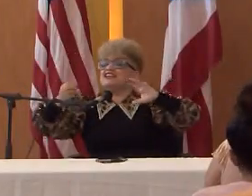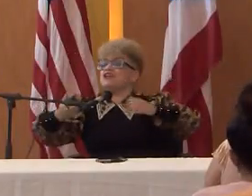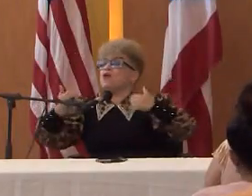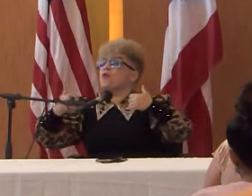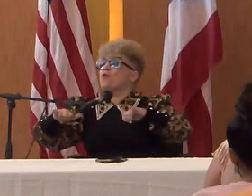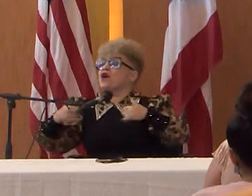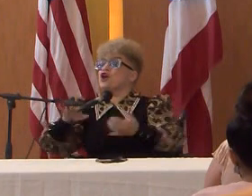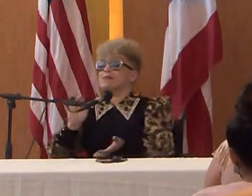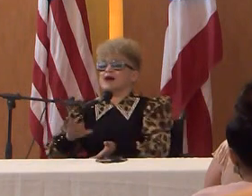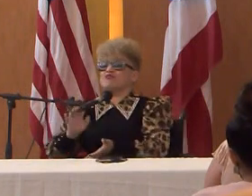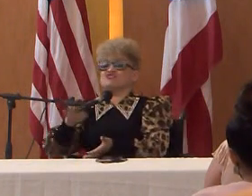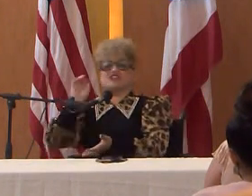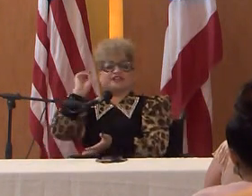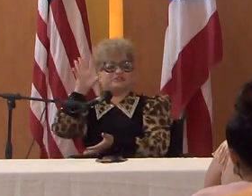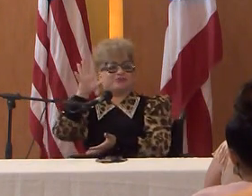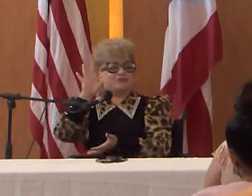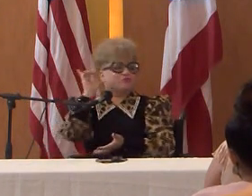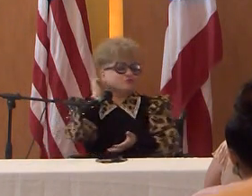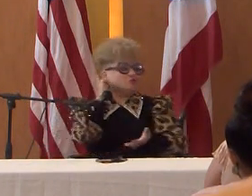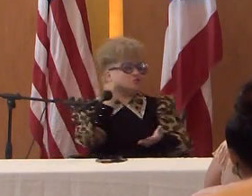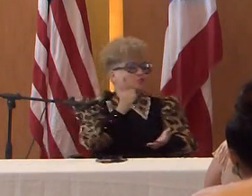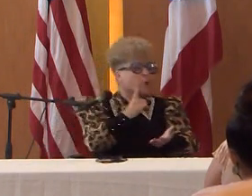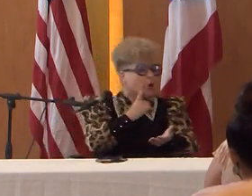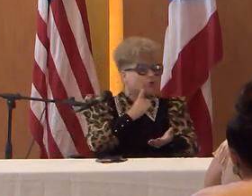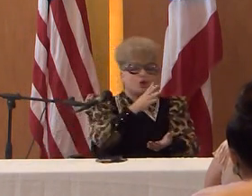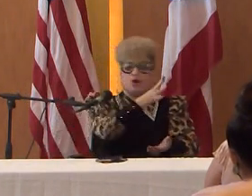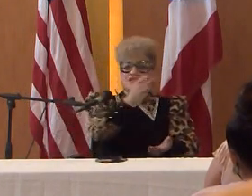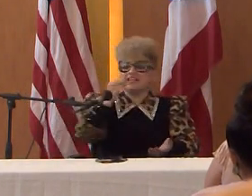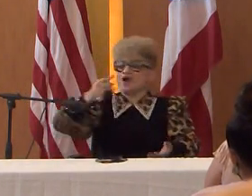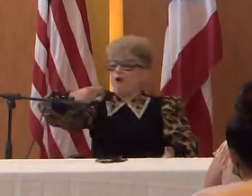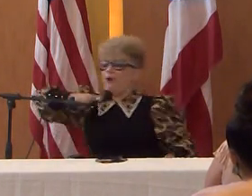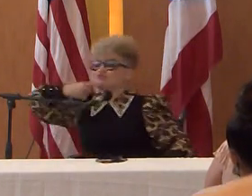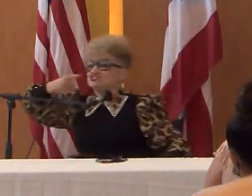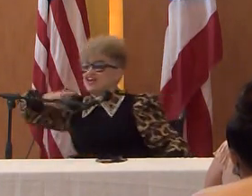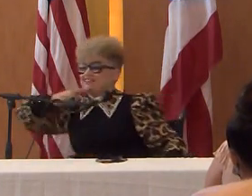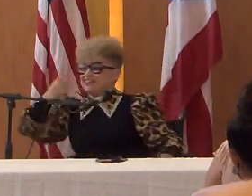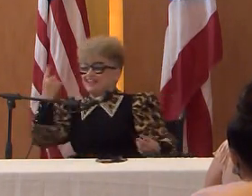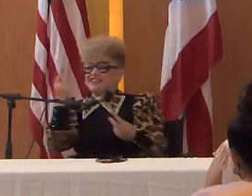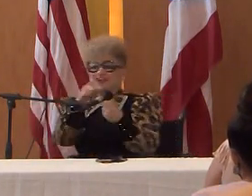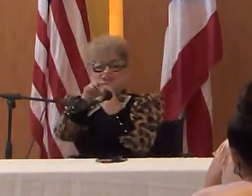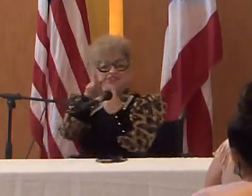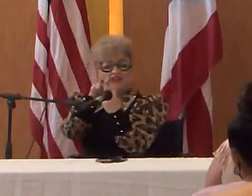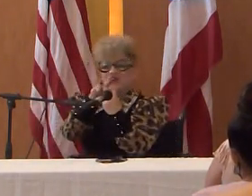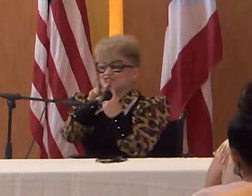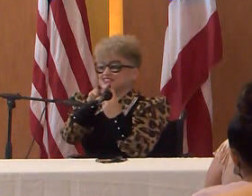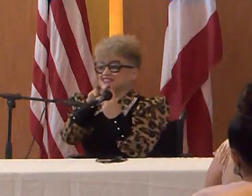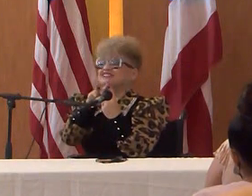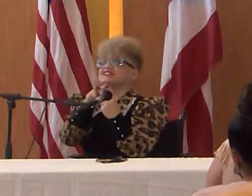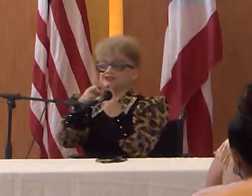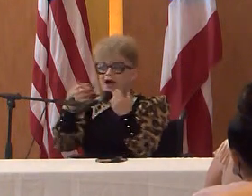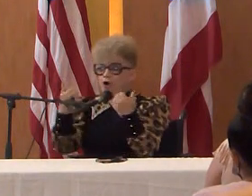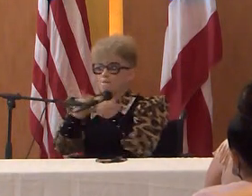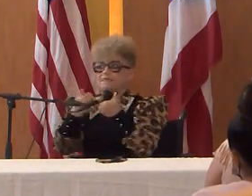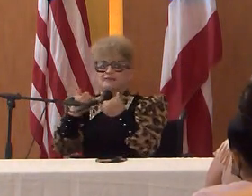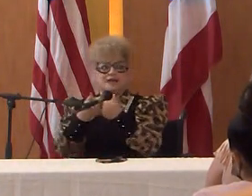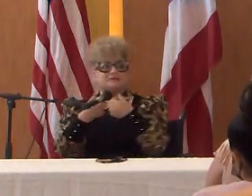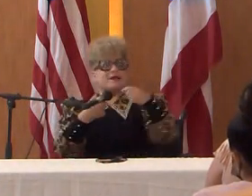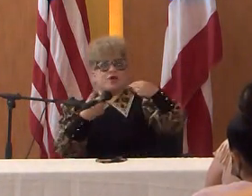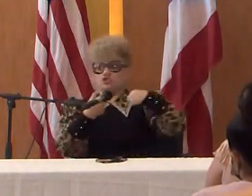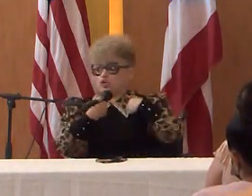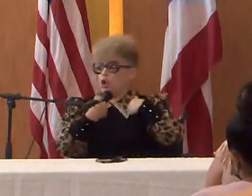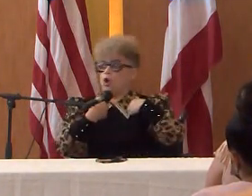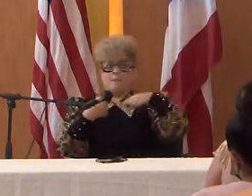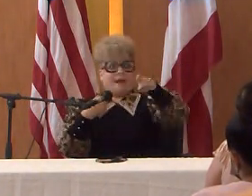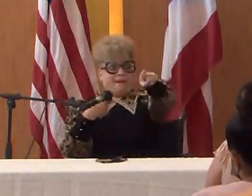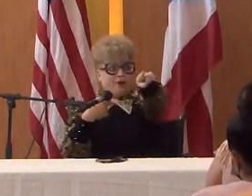múltiples actividades dentro de una organización por la cual ellos participan, identificando las necesidades de personas que